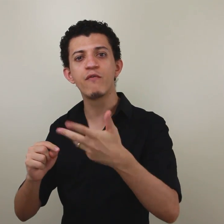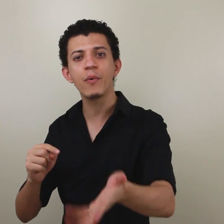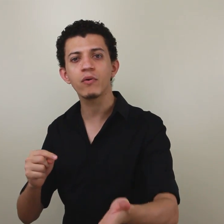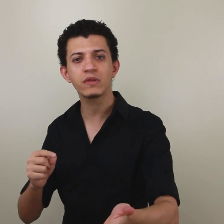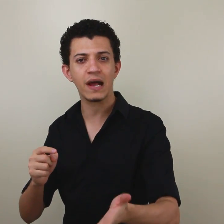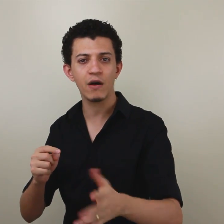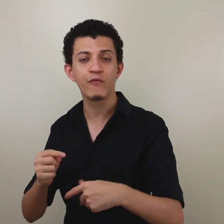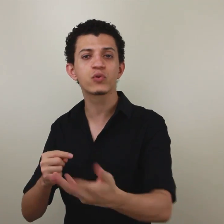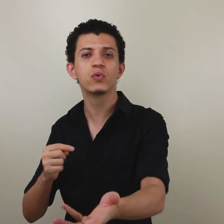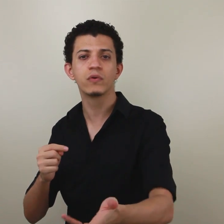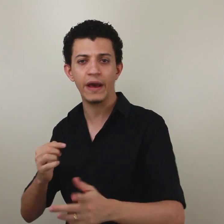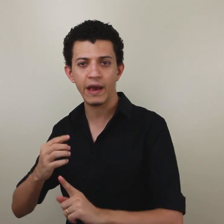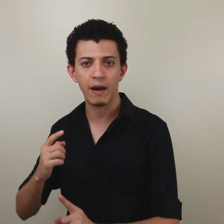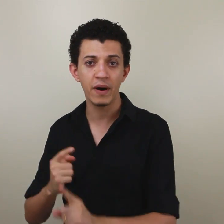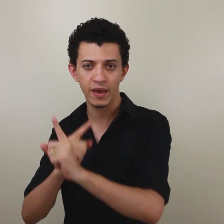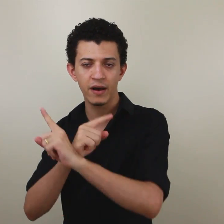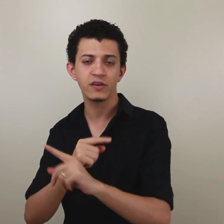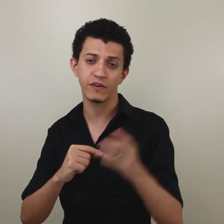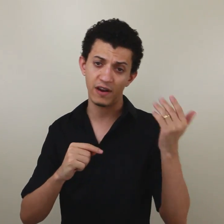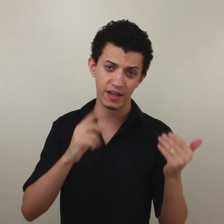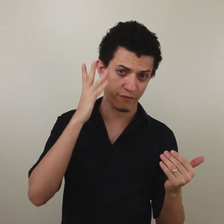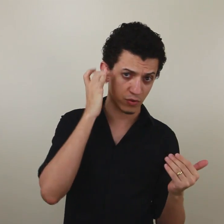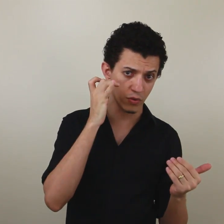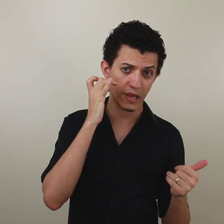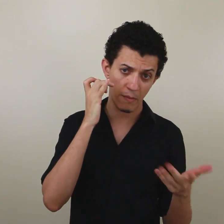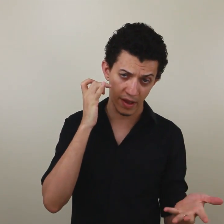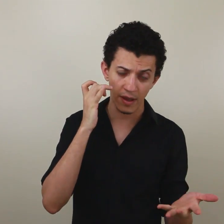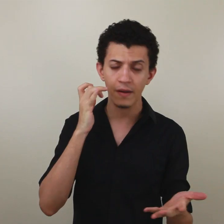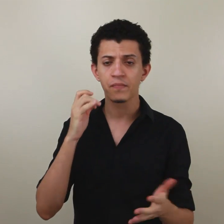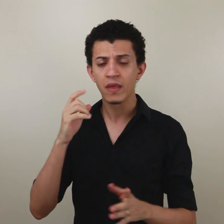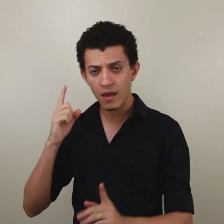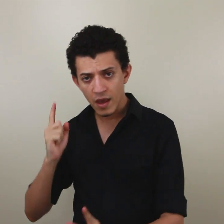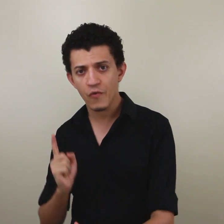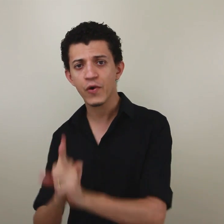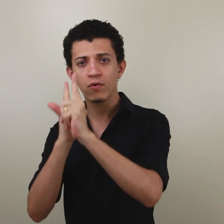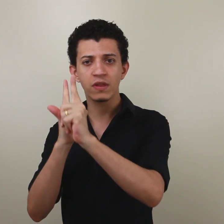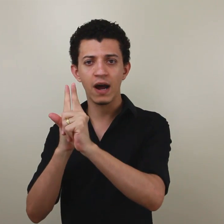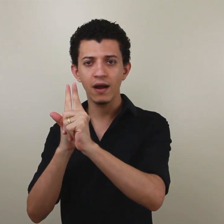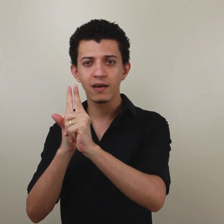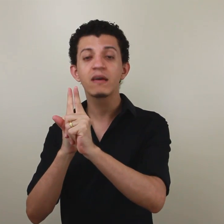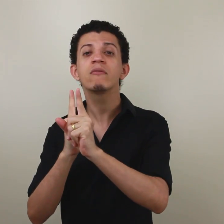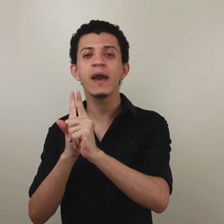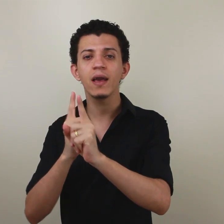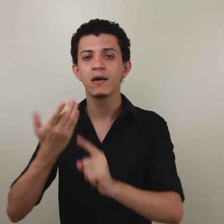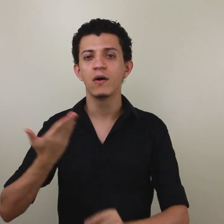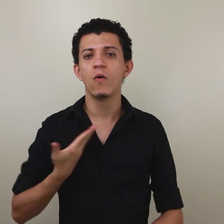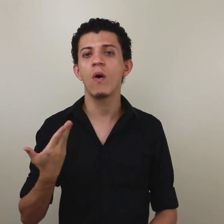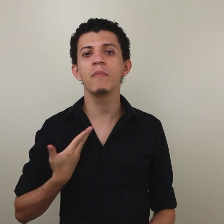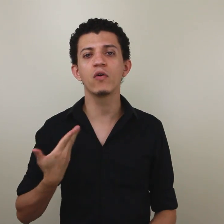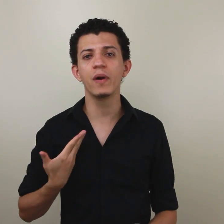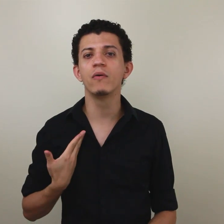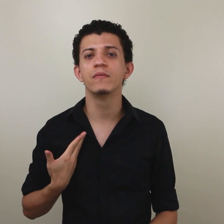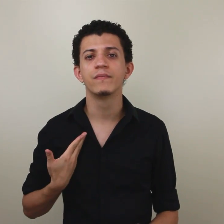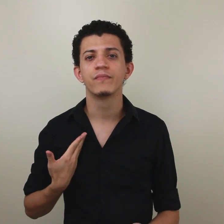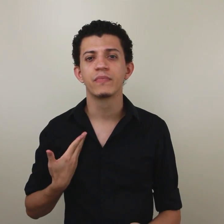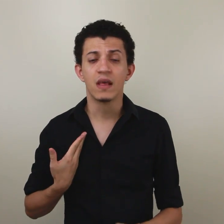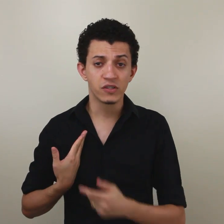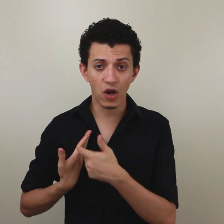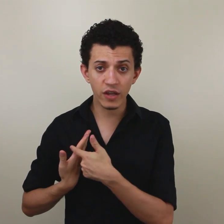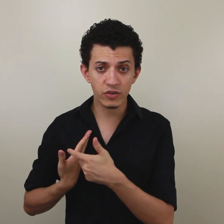vou encontrar o futuro, né? Amanhã, já falei que é futuro, que é amanhã, eu vou encontrar, quem? Um amigo meu. Só de eu